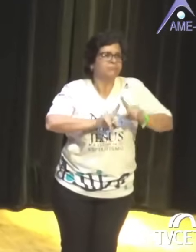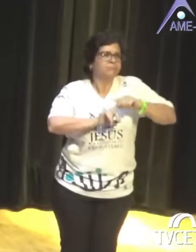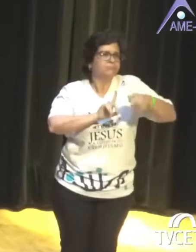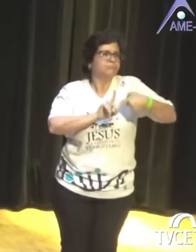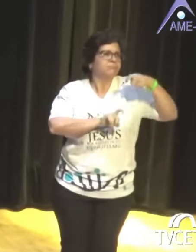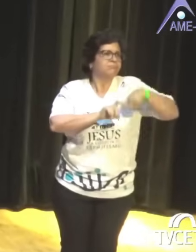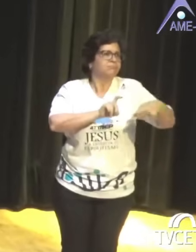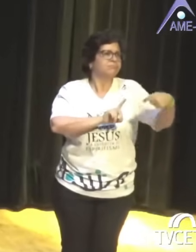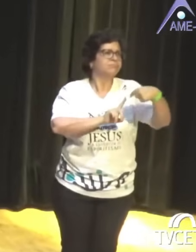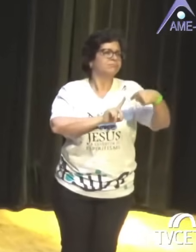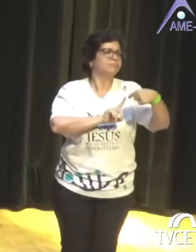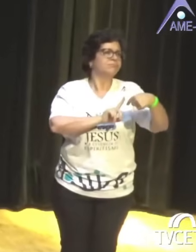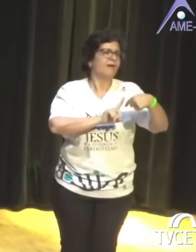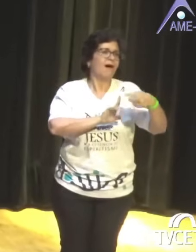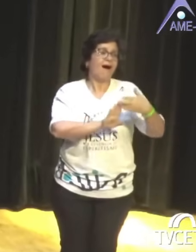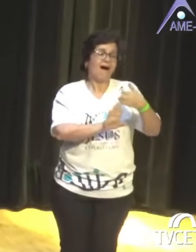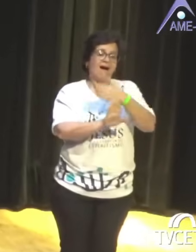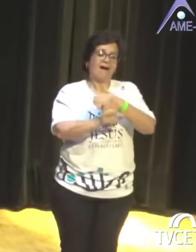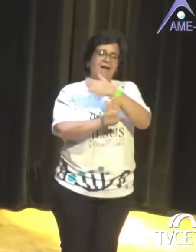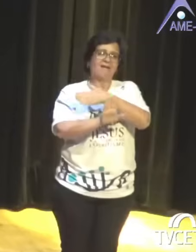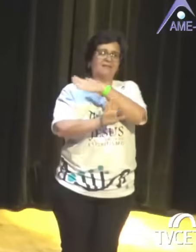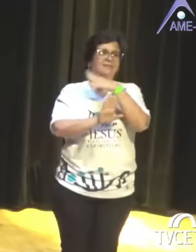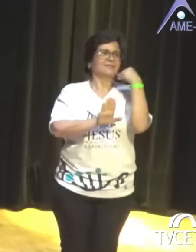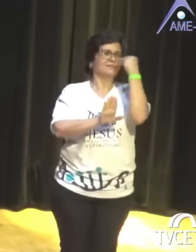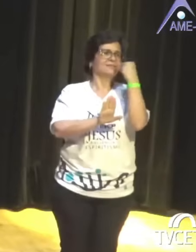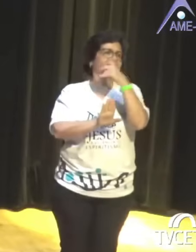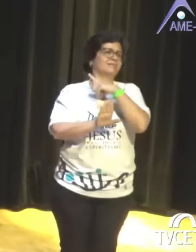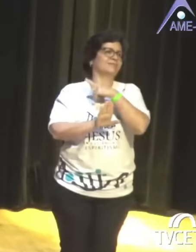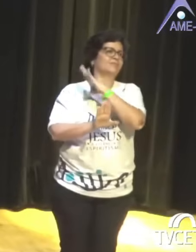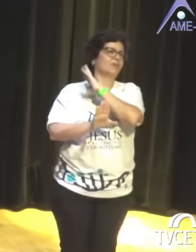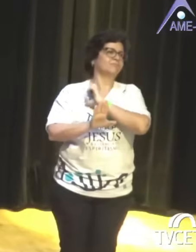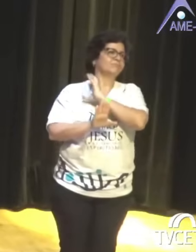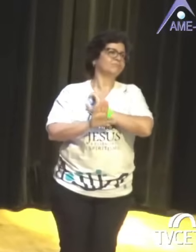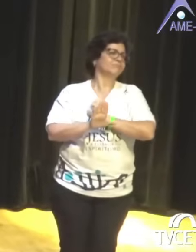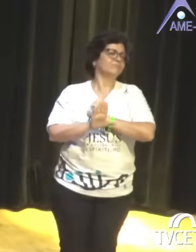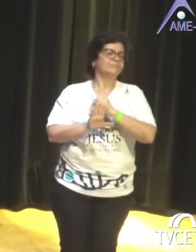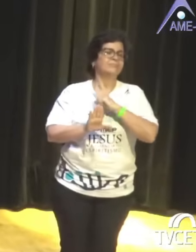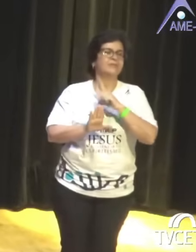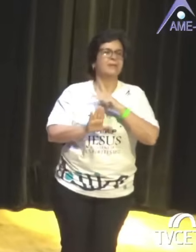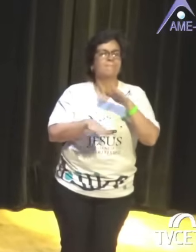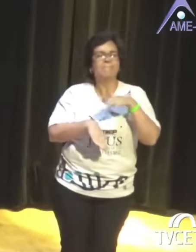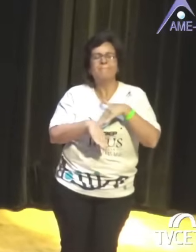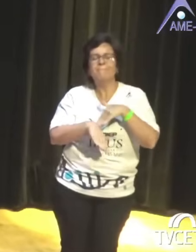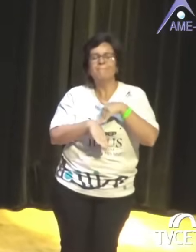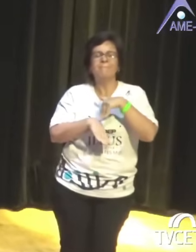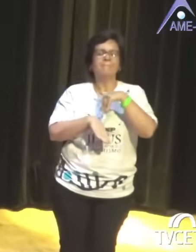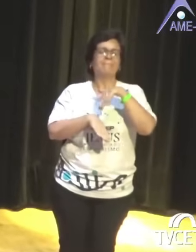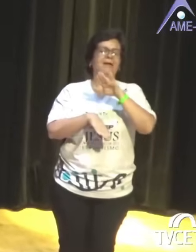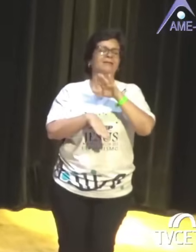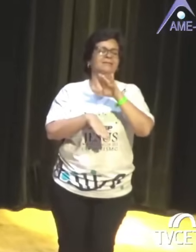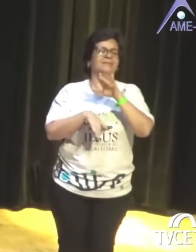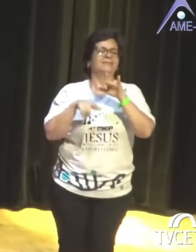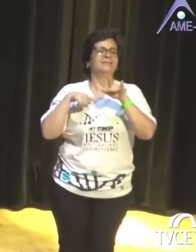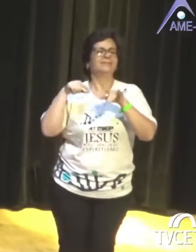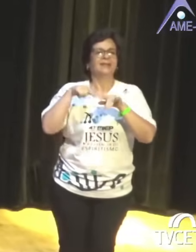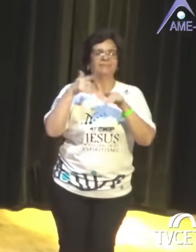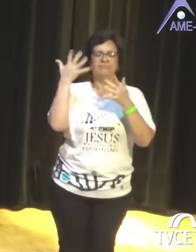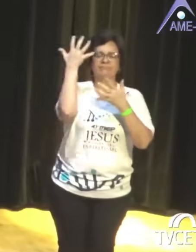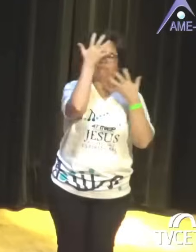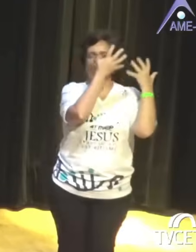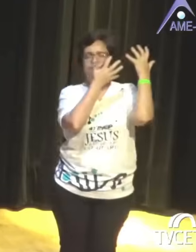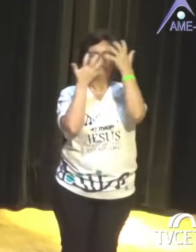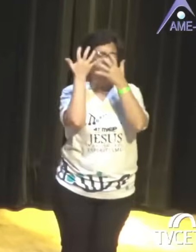concepção mas e aqui vem o fato mais que